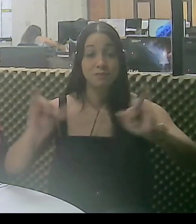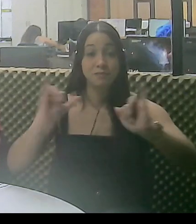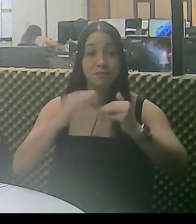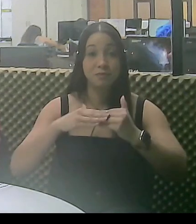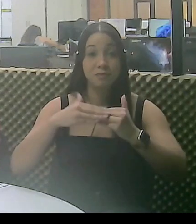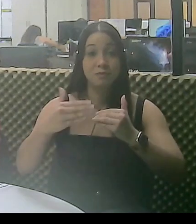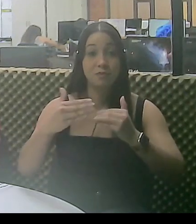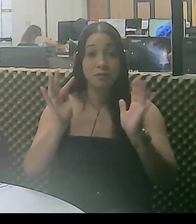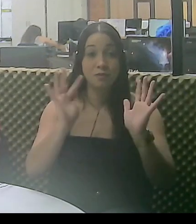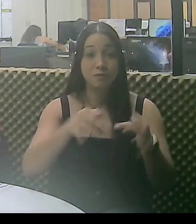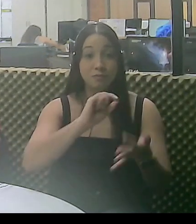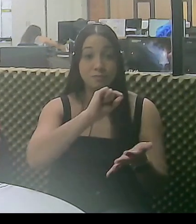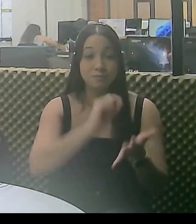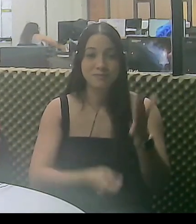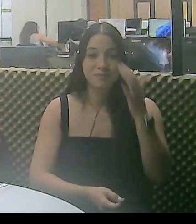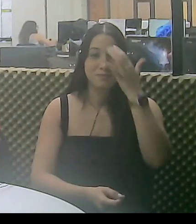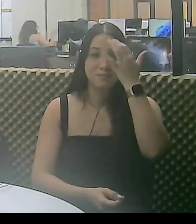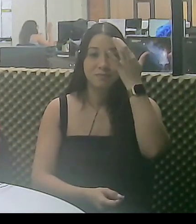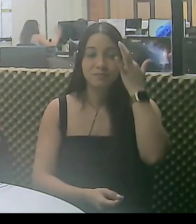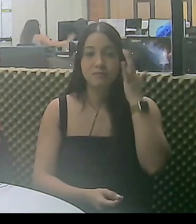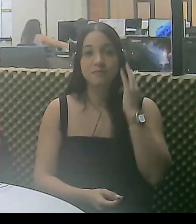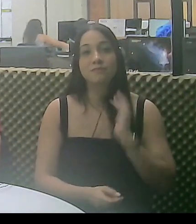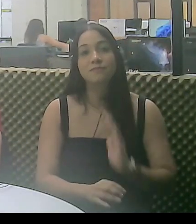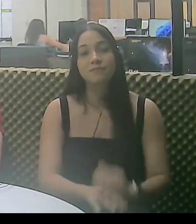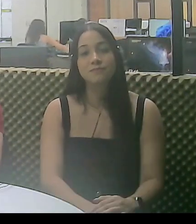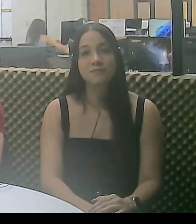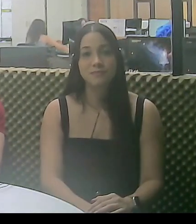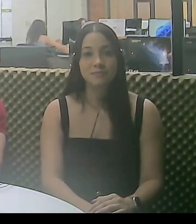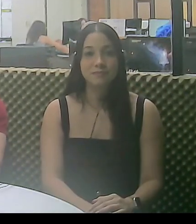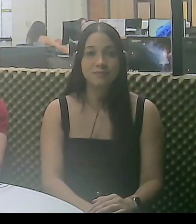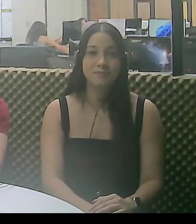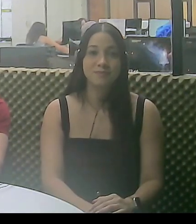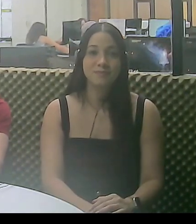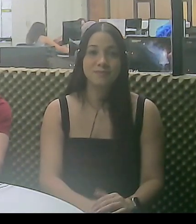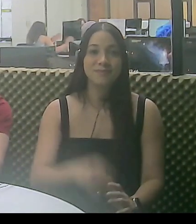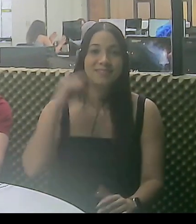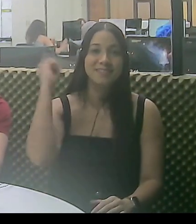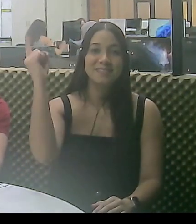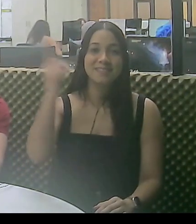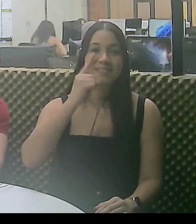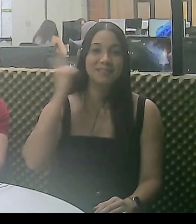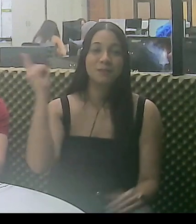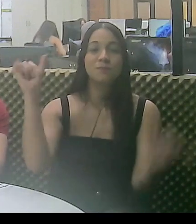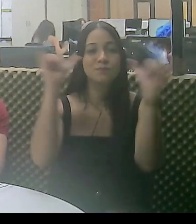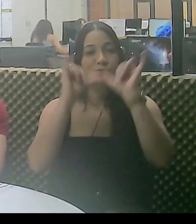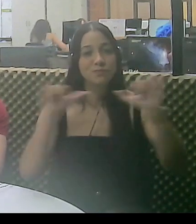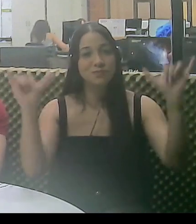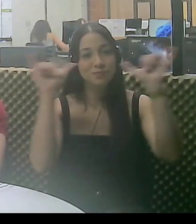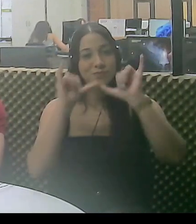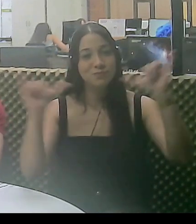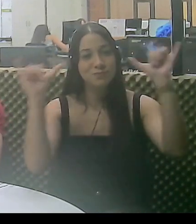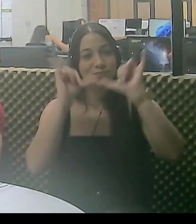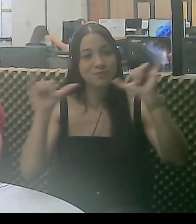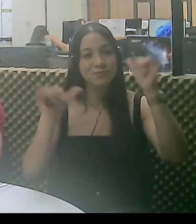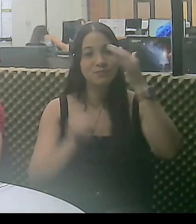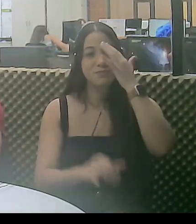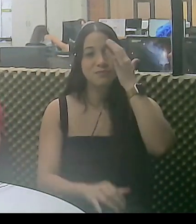da prova, o horário e local serão divulgados após o encerramento das inscrições.